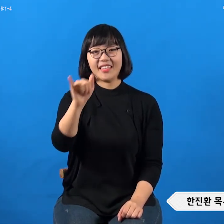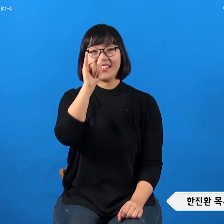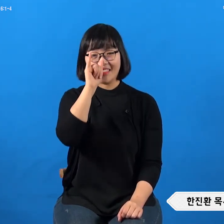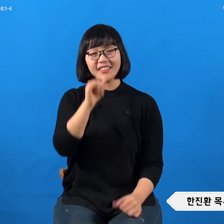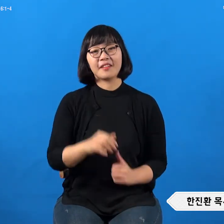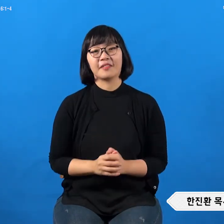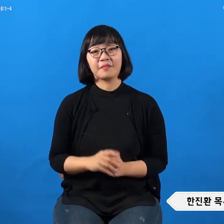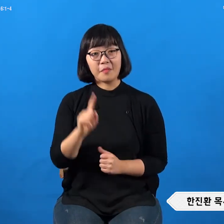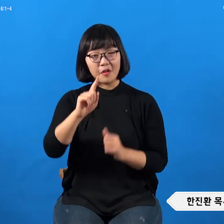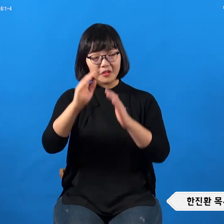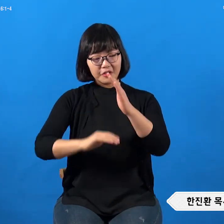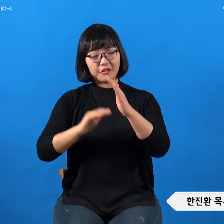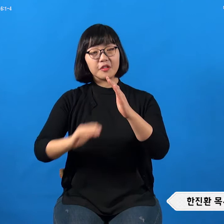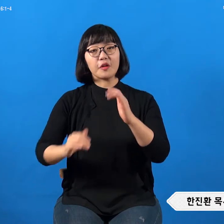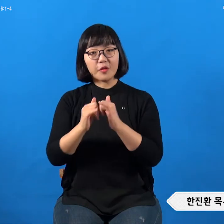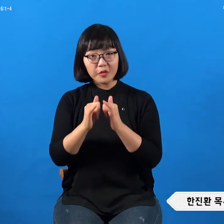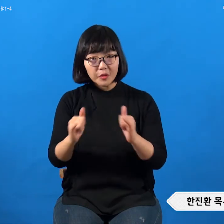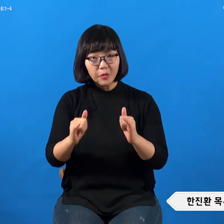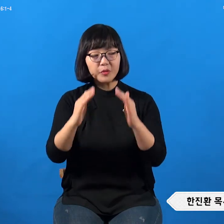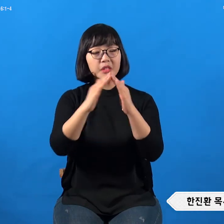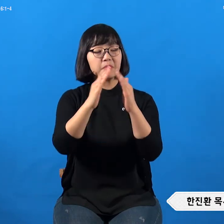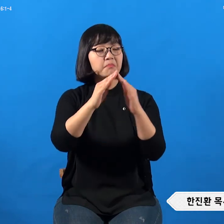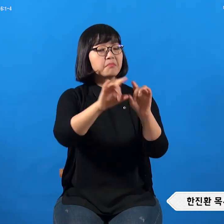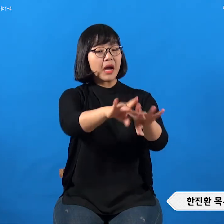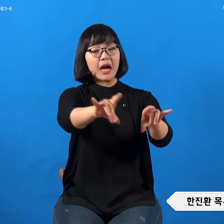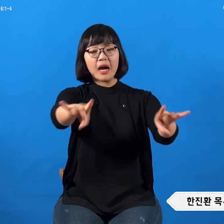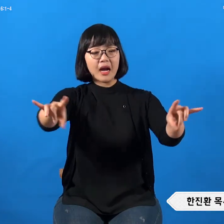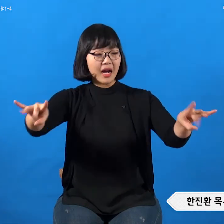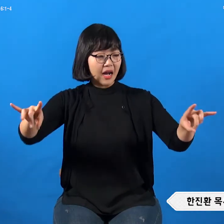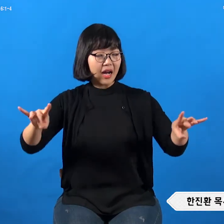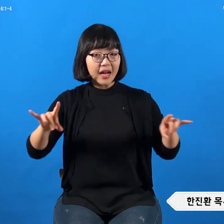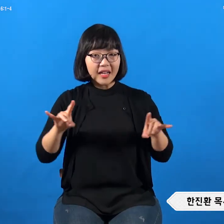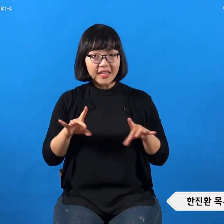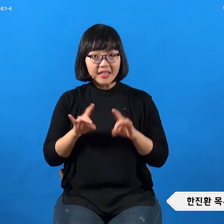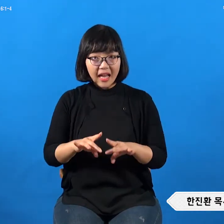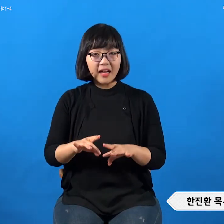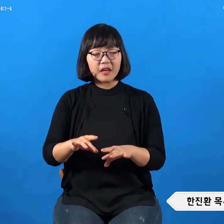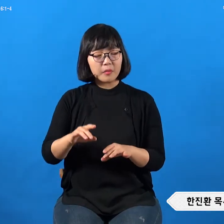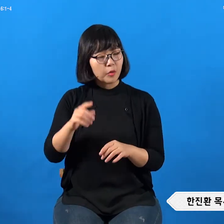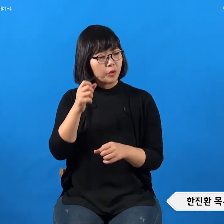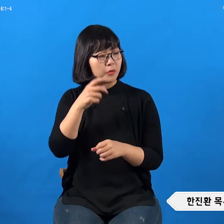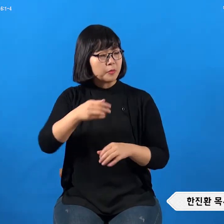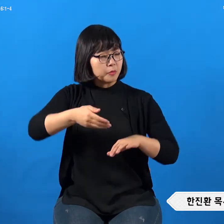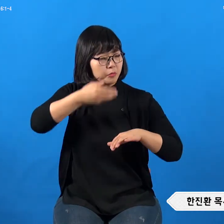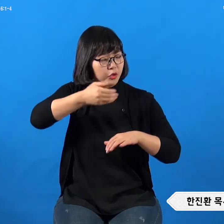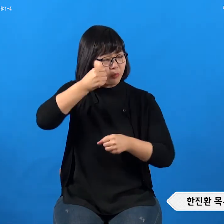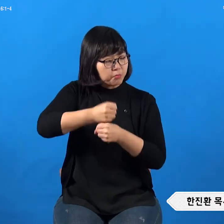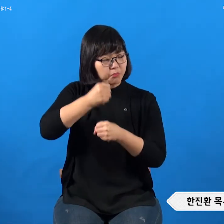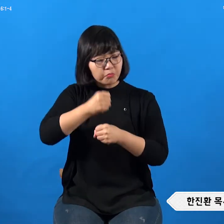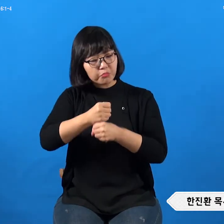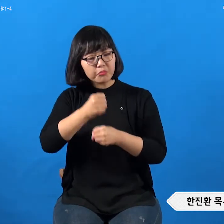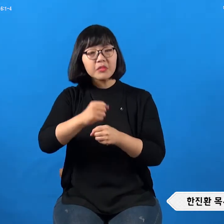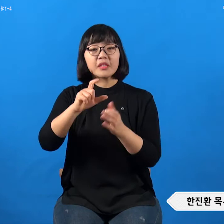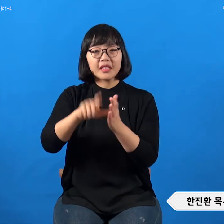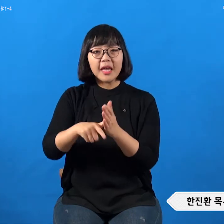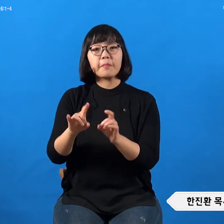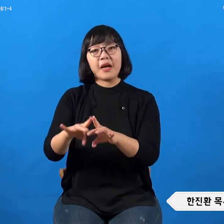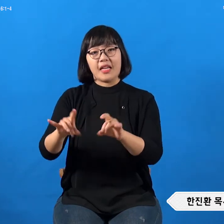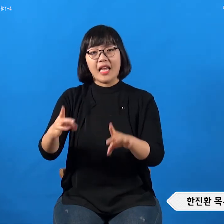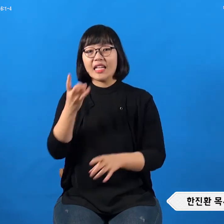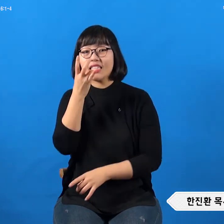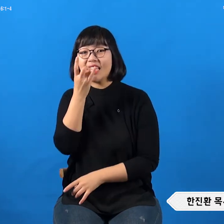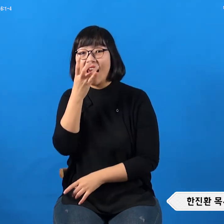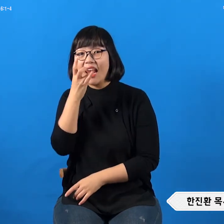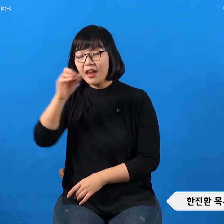교인들 집집마다 성미통이 있습니다. 그래서 밥을 지을 때는 이 쌀독에서 쌀을